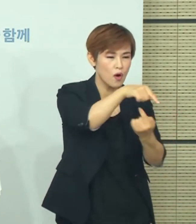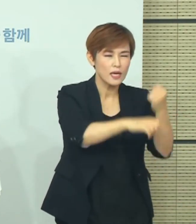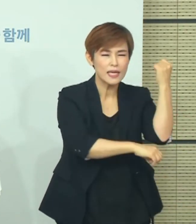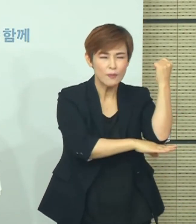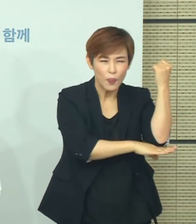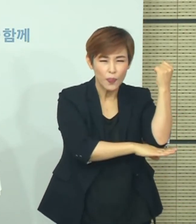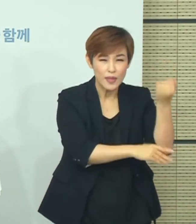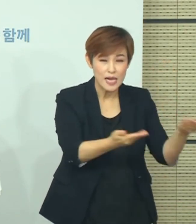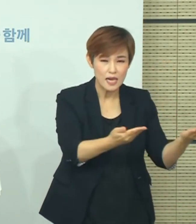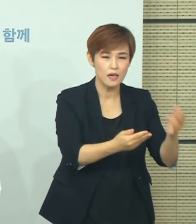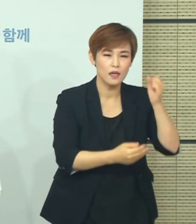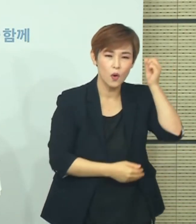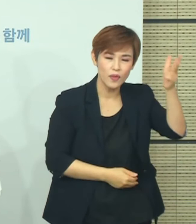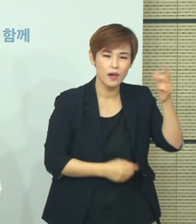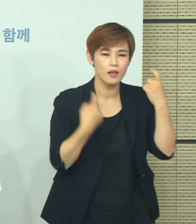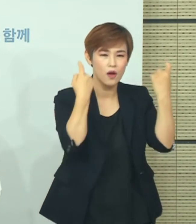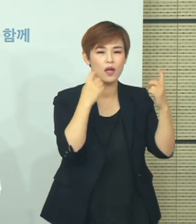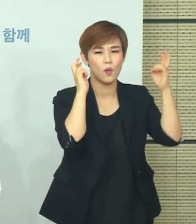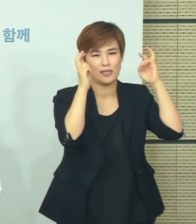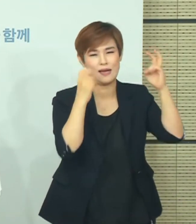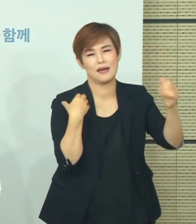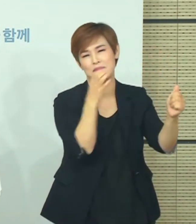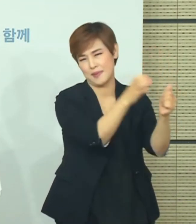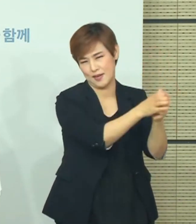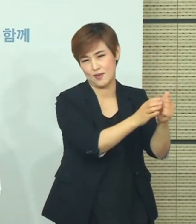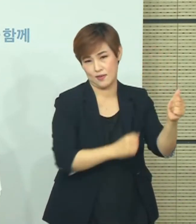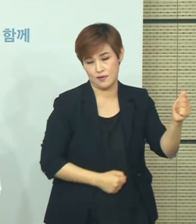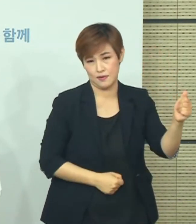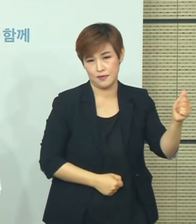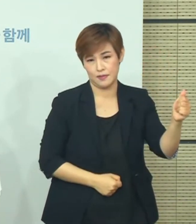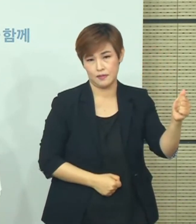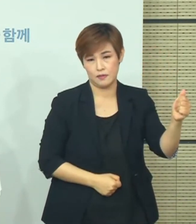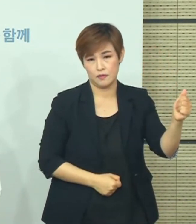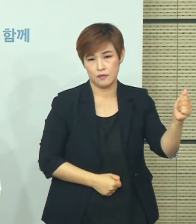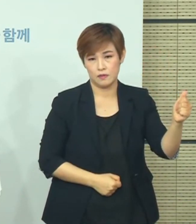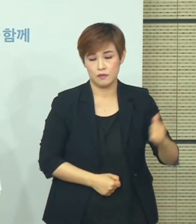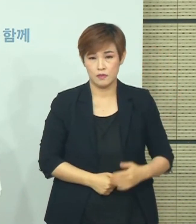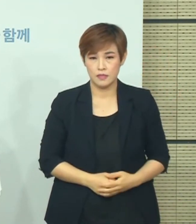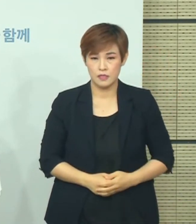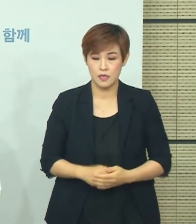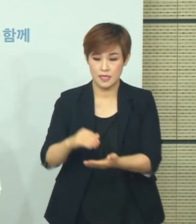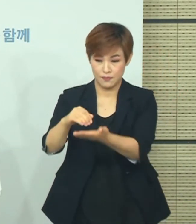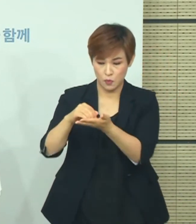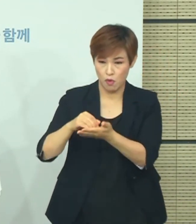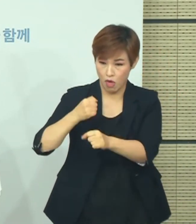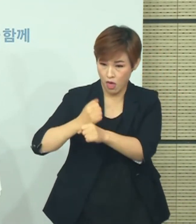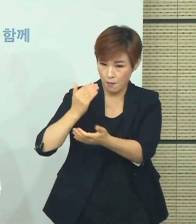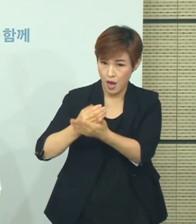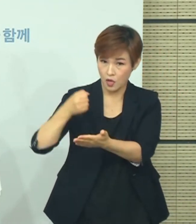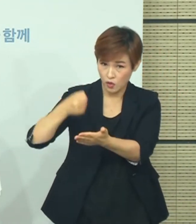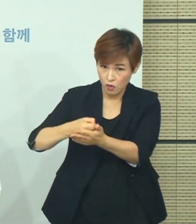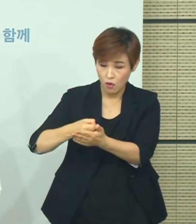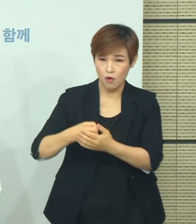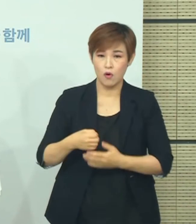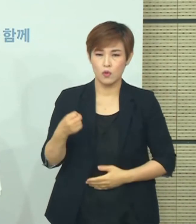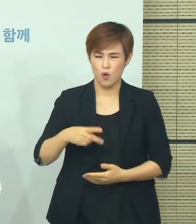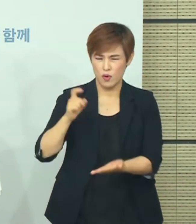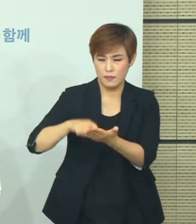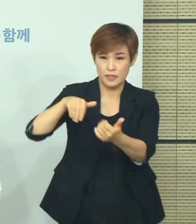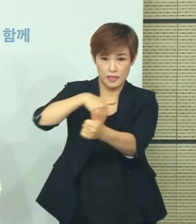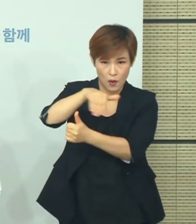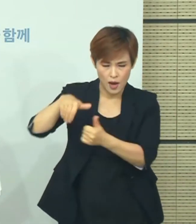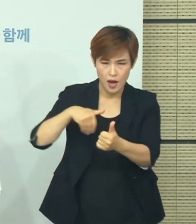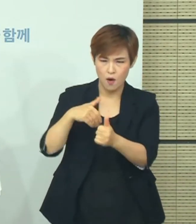업무는 호텔이나 여행사 등 민간 전문 업체에 위탁하지만 입퇴소 결정, 위급 상황